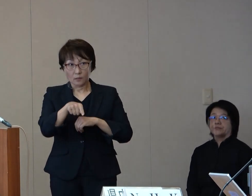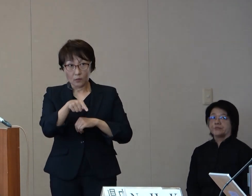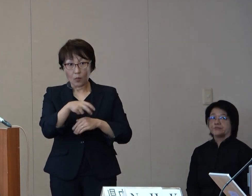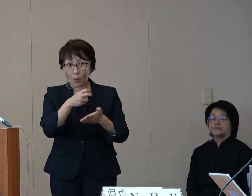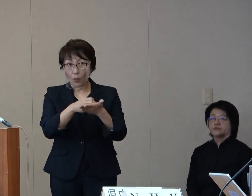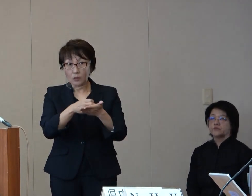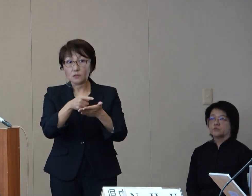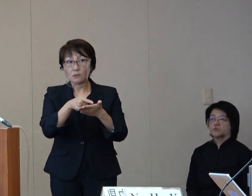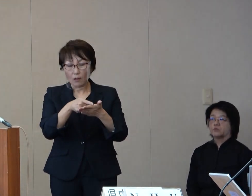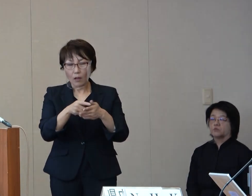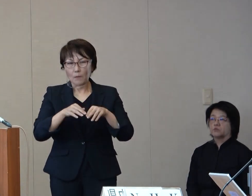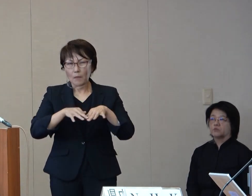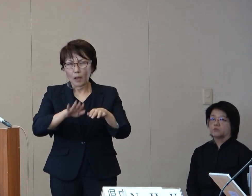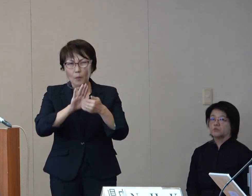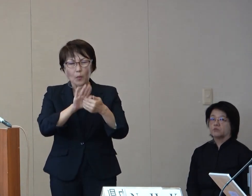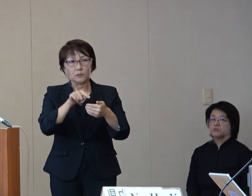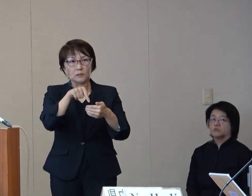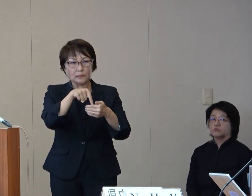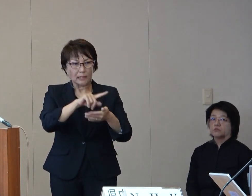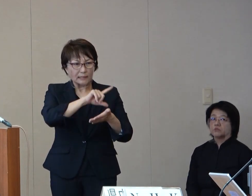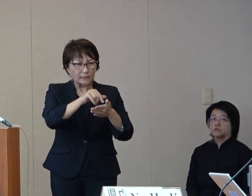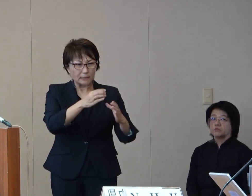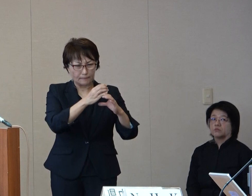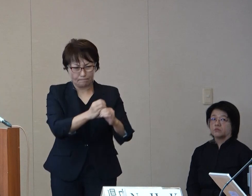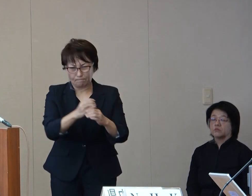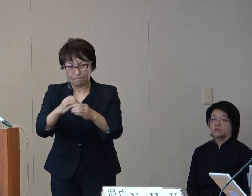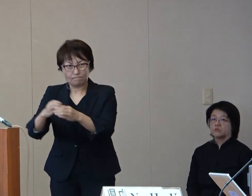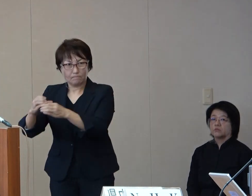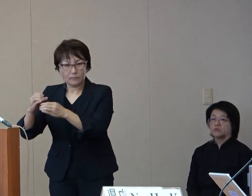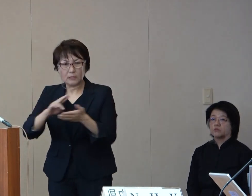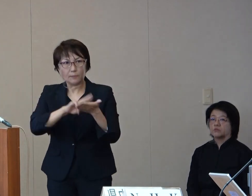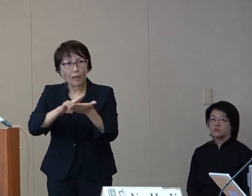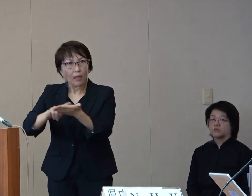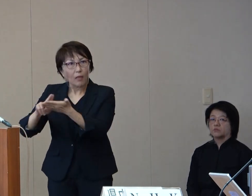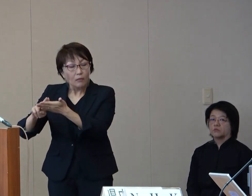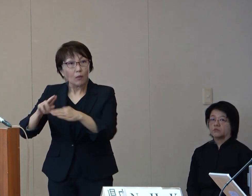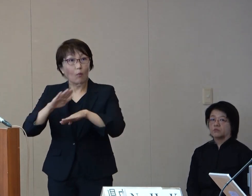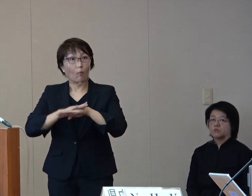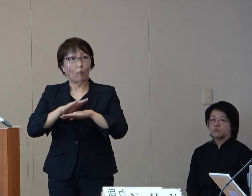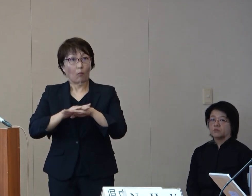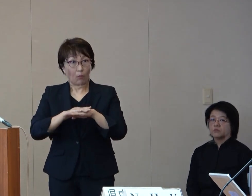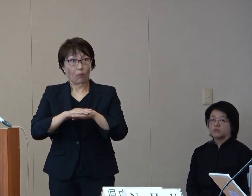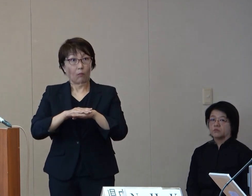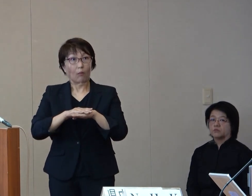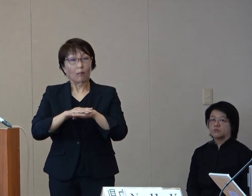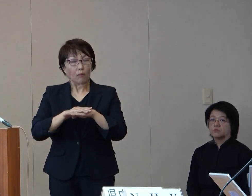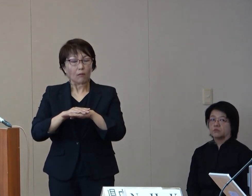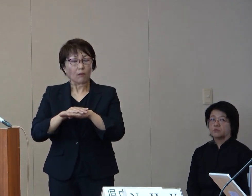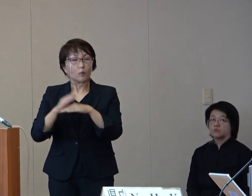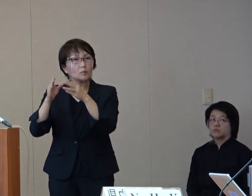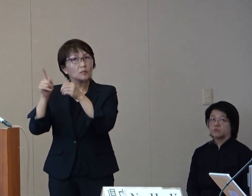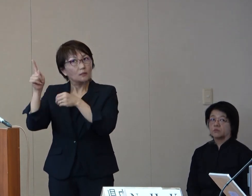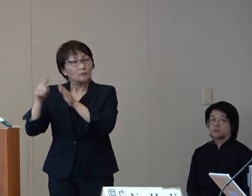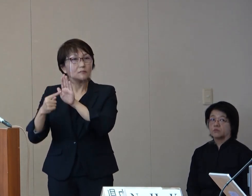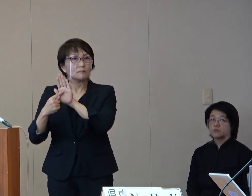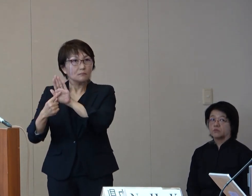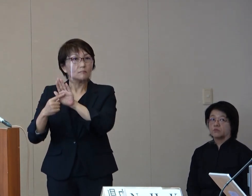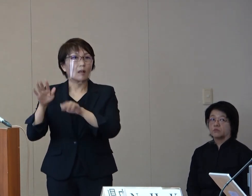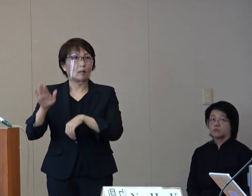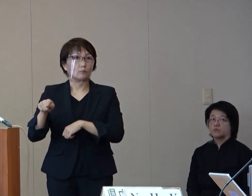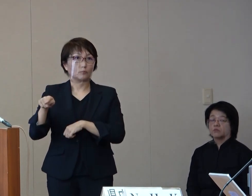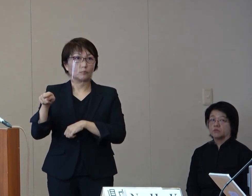しについてはできるだけ高地域を減税してろという風な形で決められておりますし